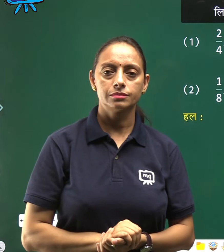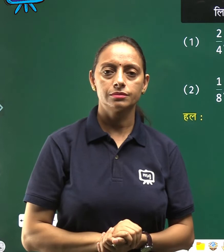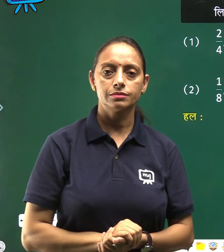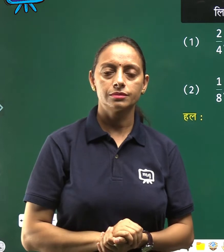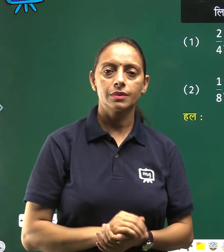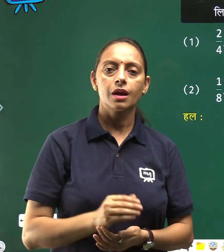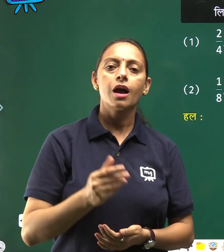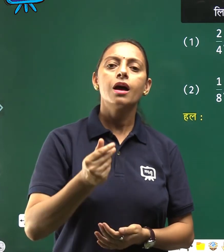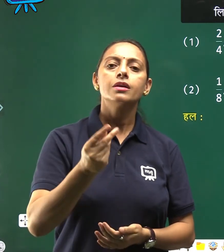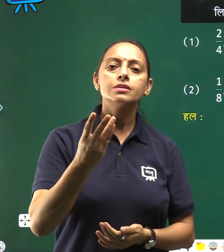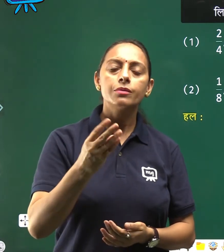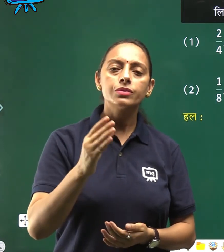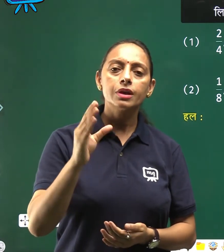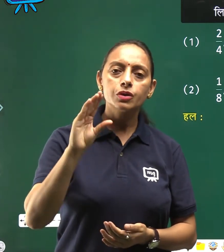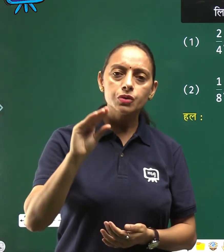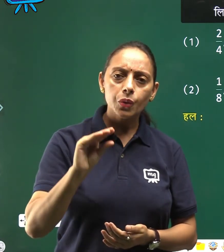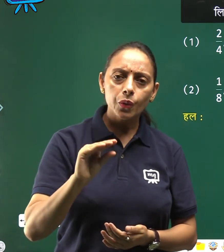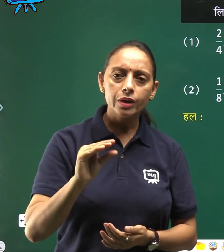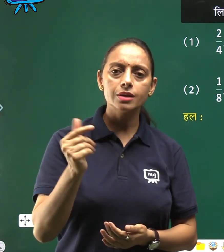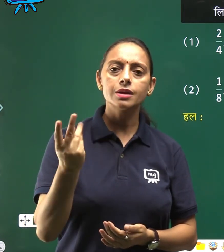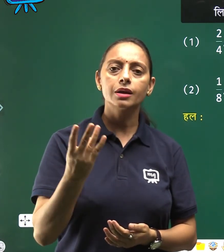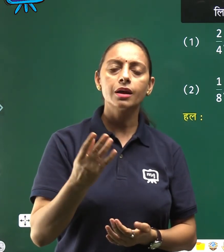सबसे छोटी संख्या